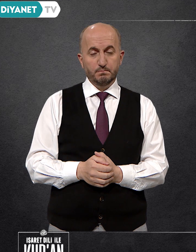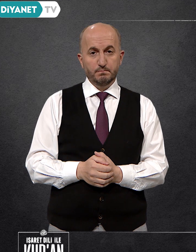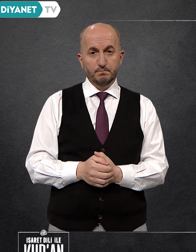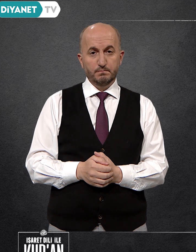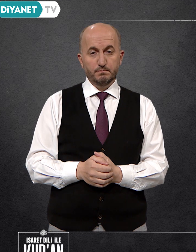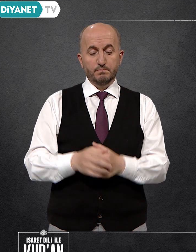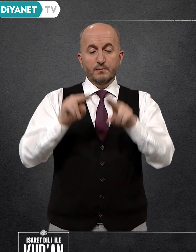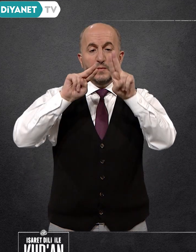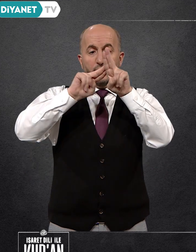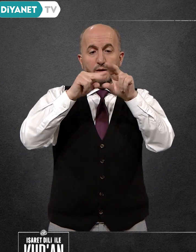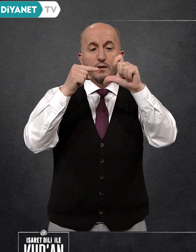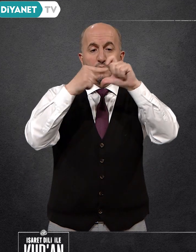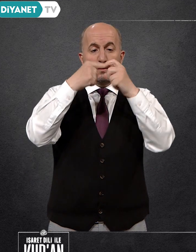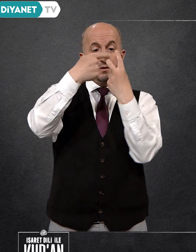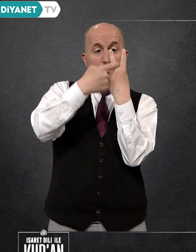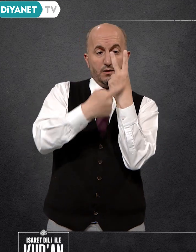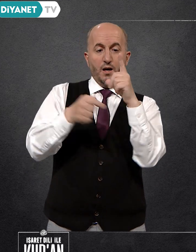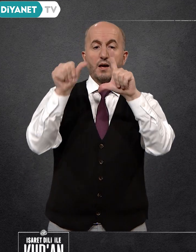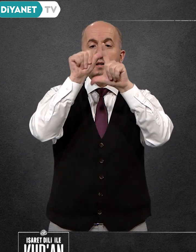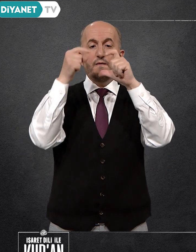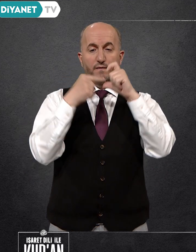keyfe bak keyfe ne